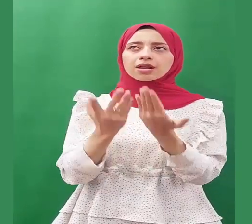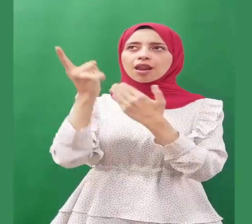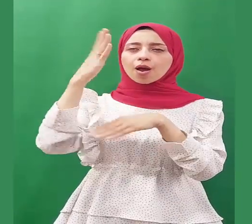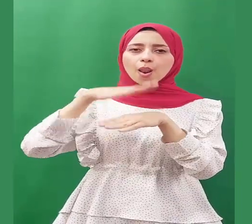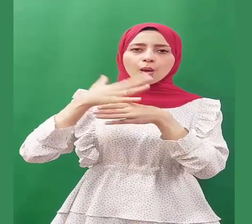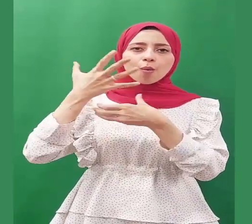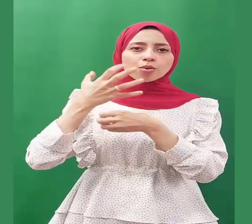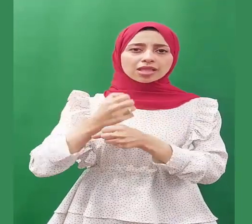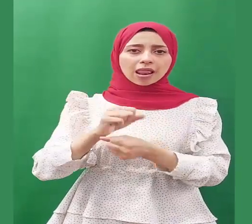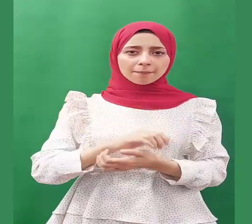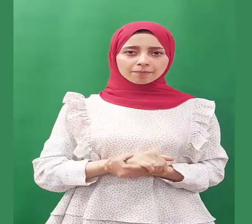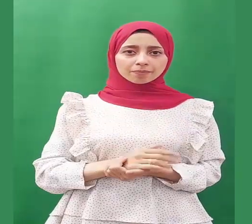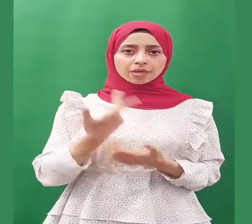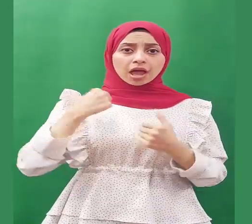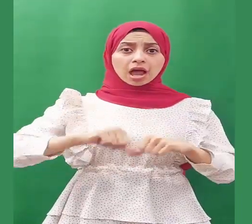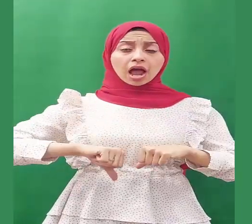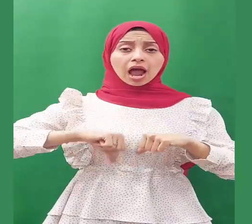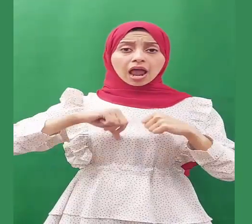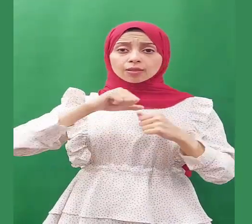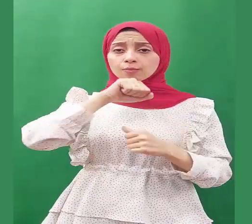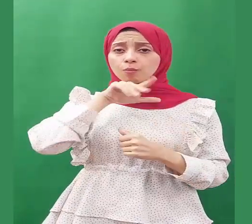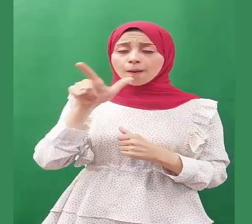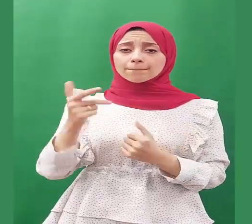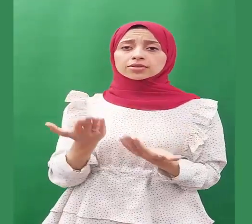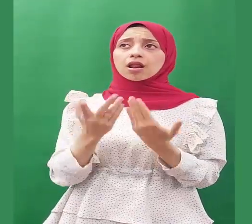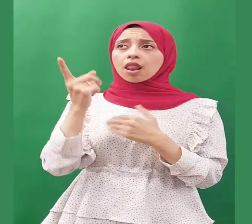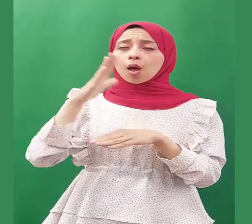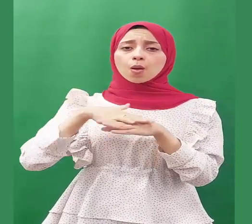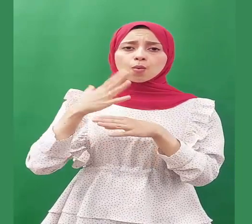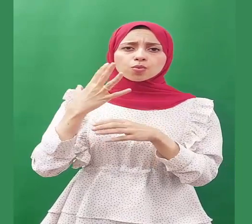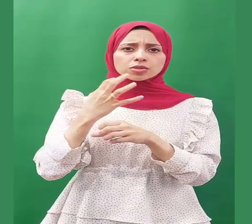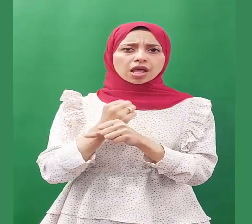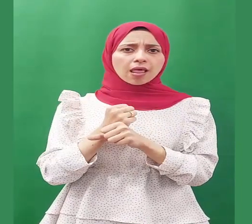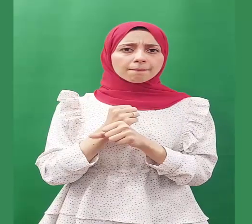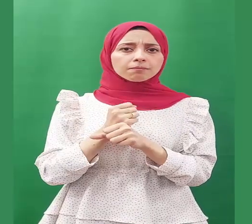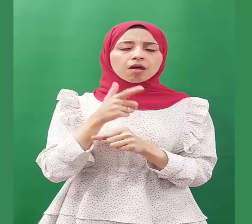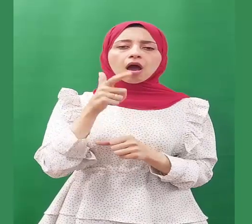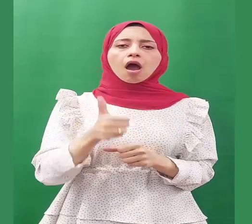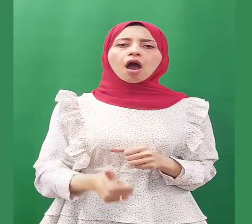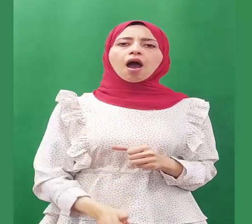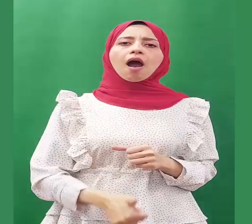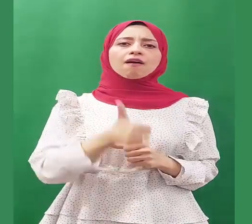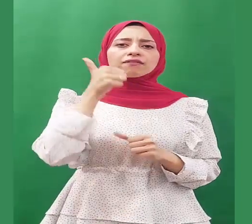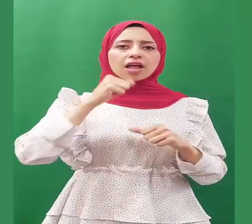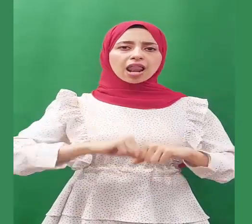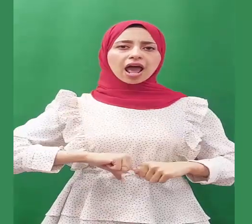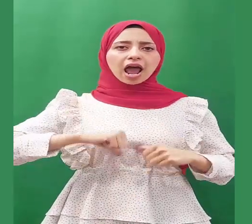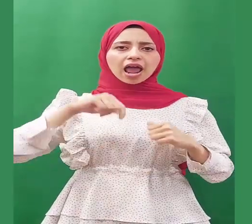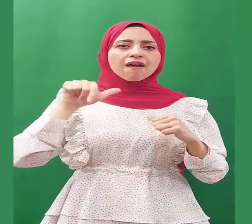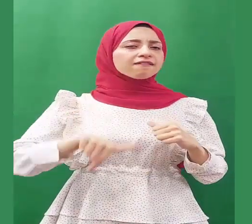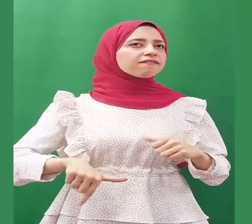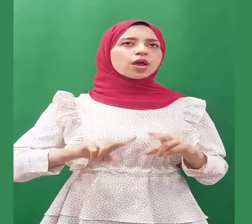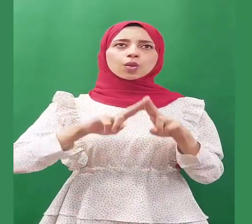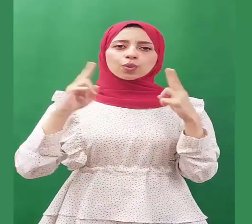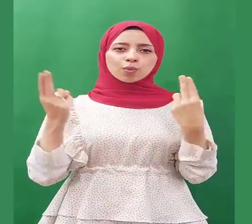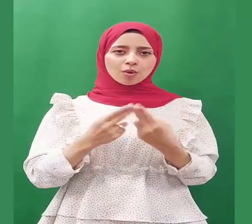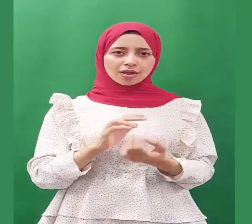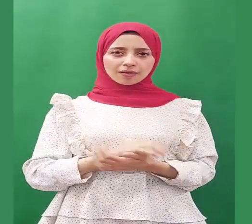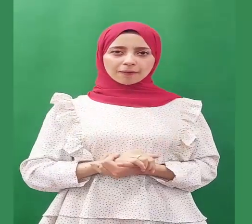لقد كانت حياته صلى الله عليه وسلم بحق اعظم حياه عرفتها الانسانيه